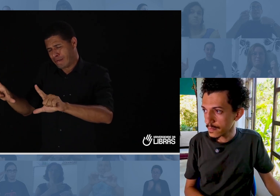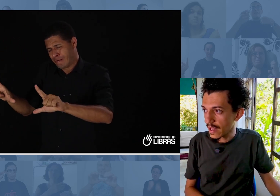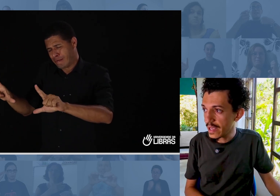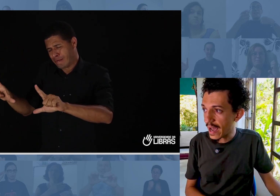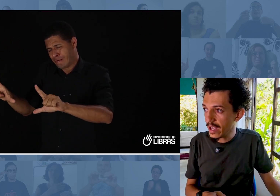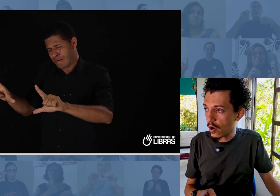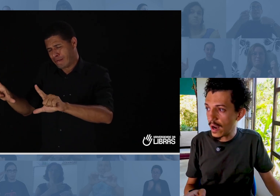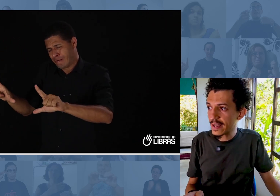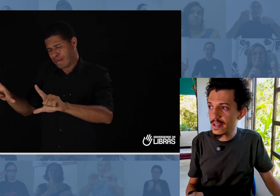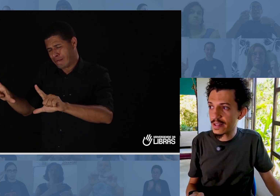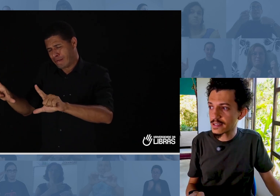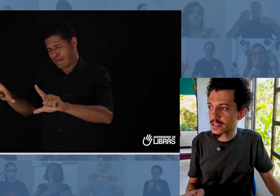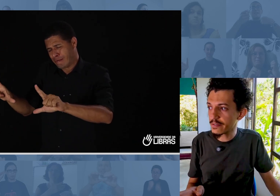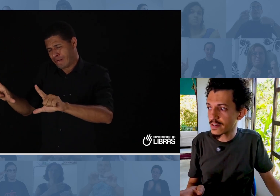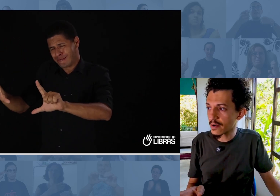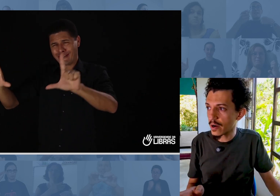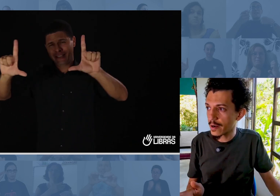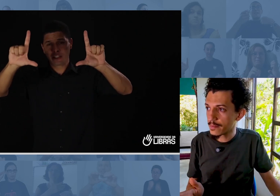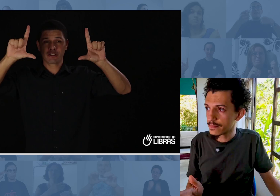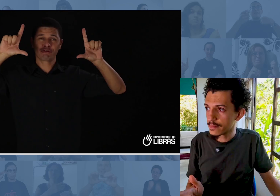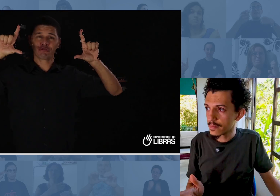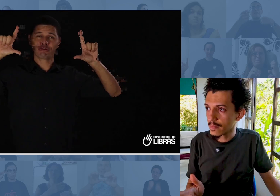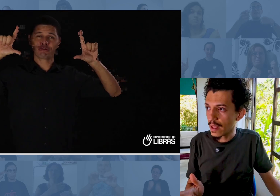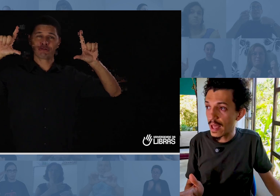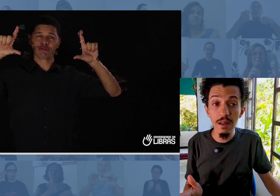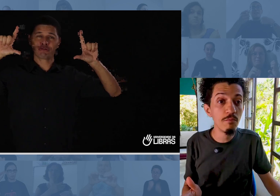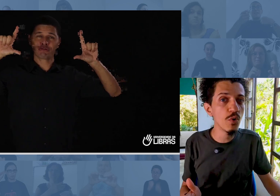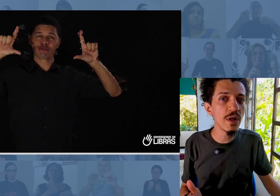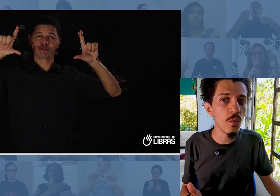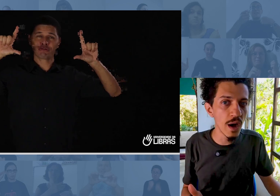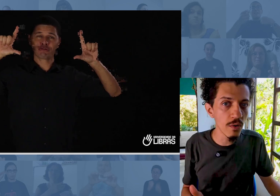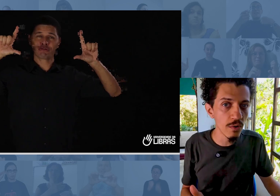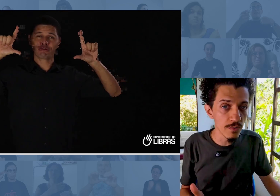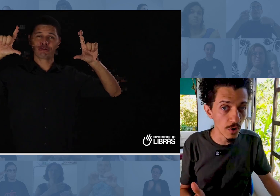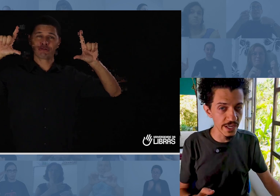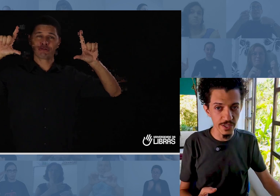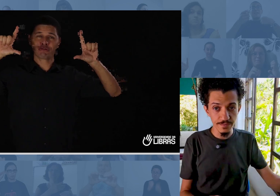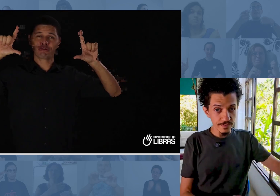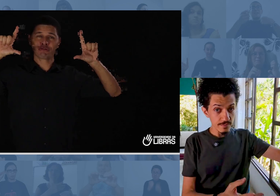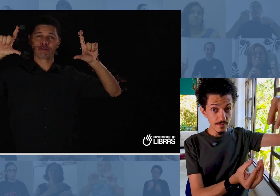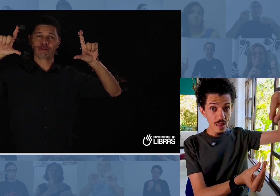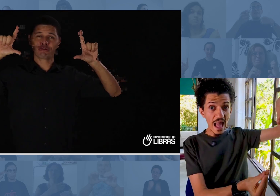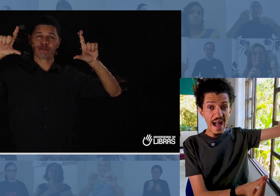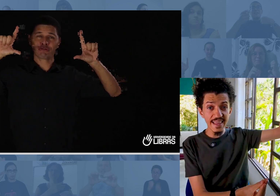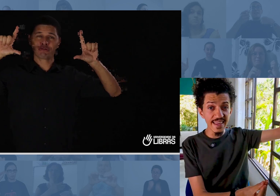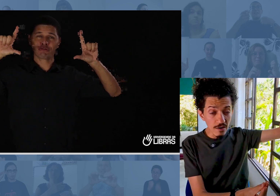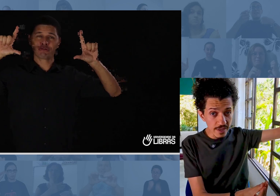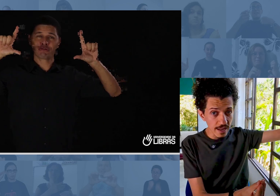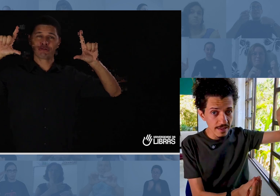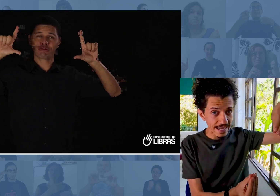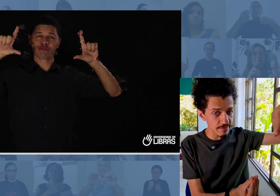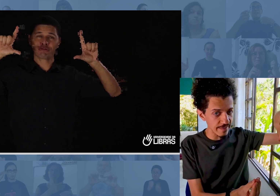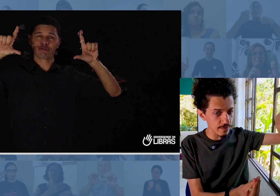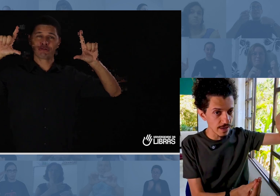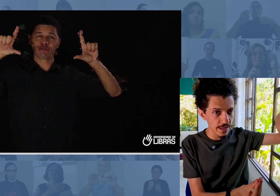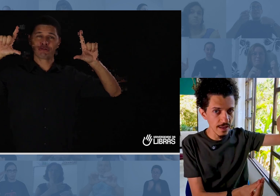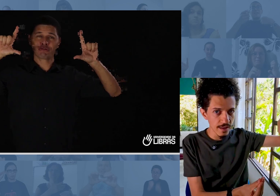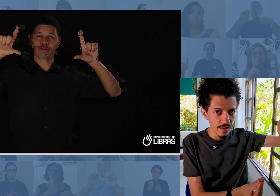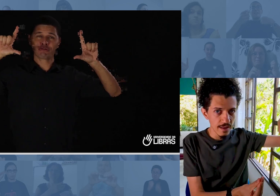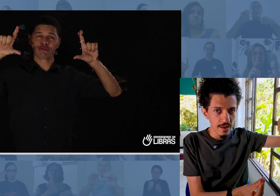E aí, olha que interessante ele faz agora. Ele muda o ângulo, ou seja, aquilo que ele estava vendo ali,